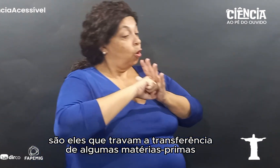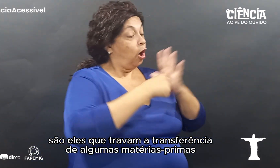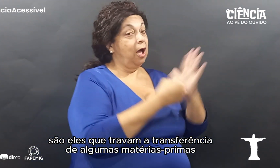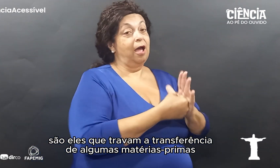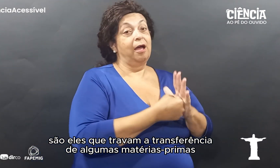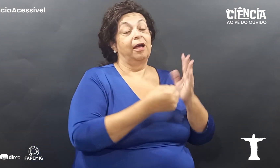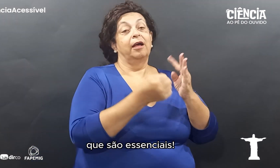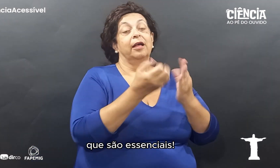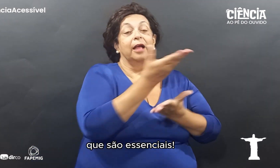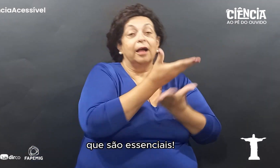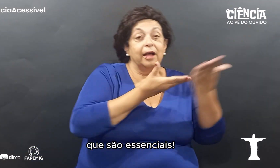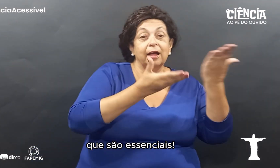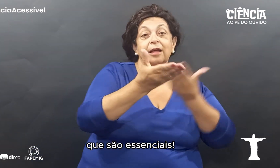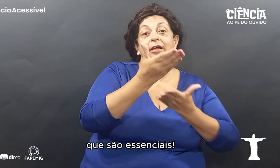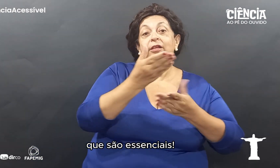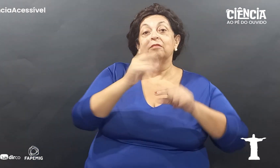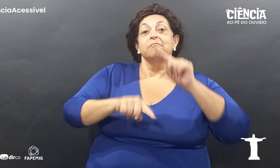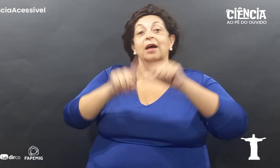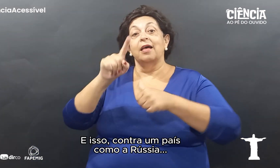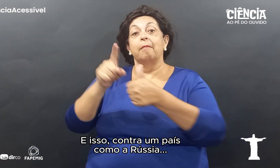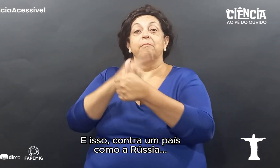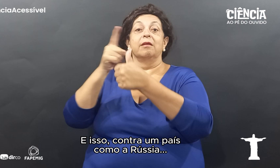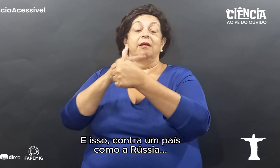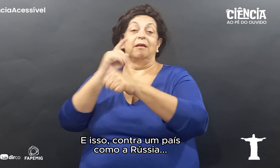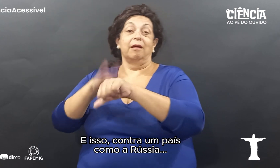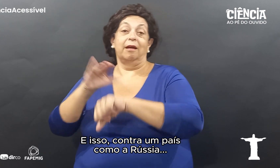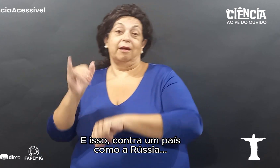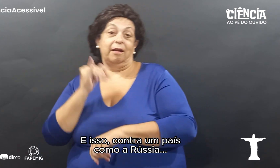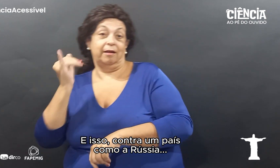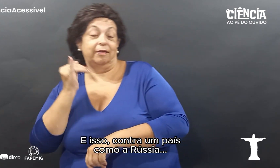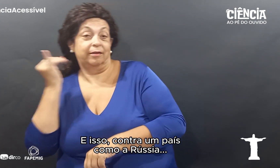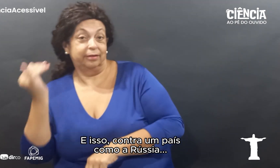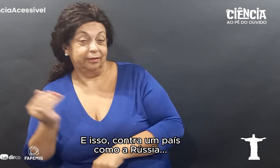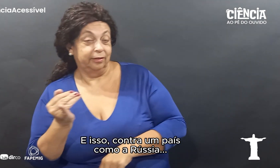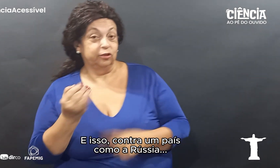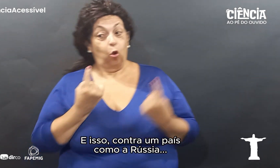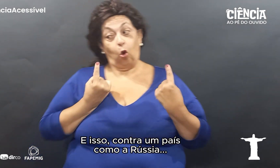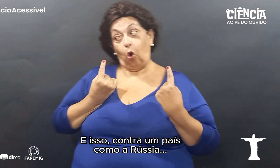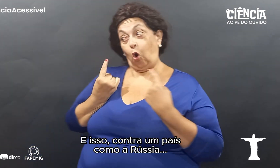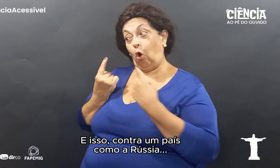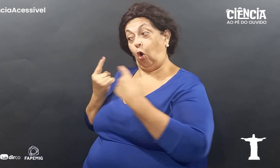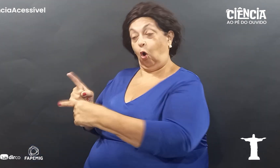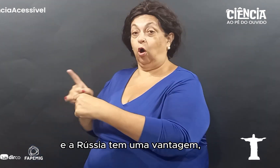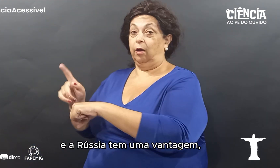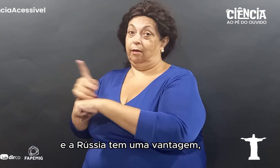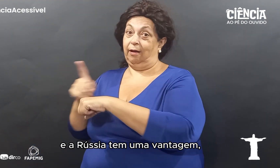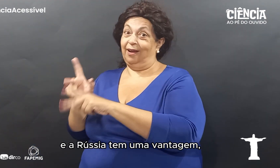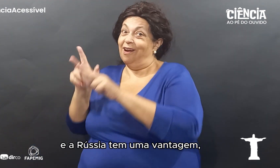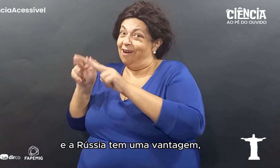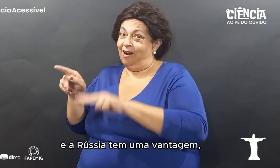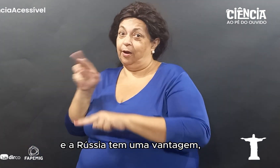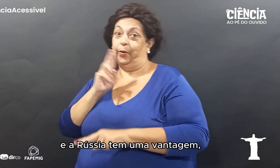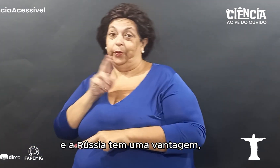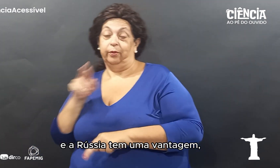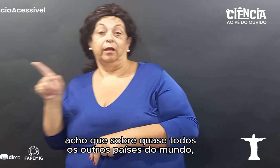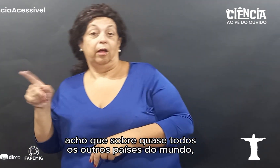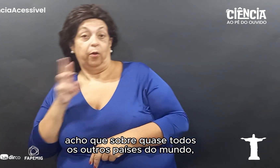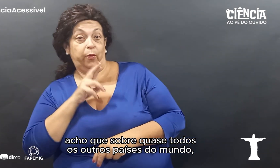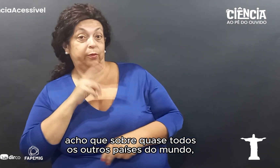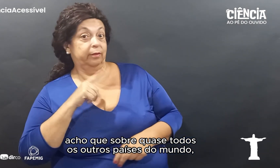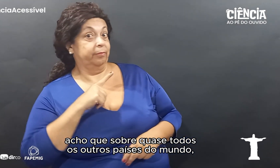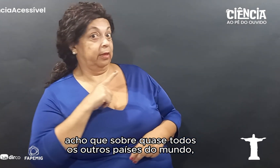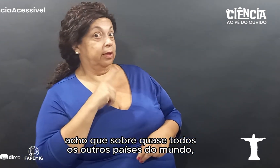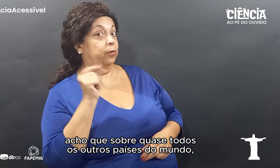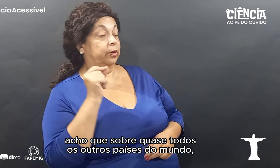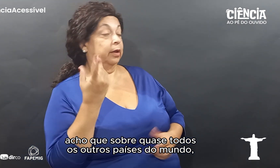algumas matérias-primas que são essenciais. E isso, contra um país como a Rússia, e a Rússia tem uma vantagem, acho